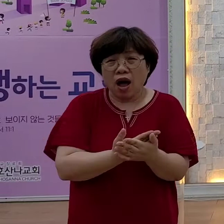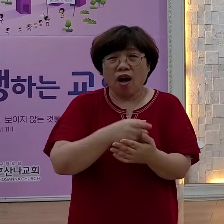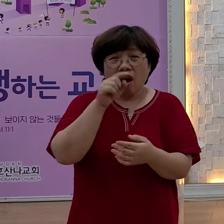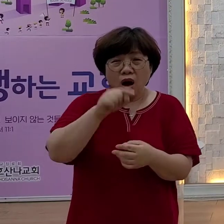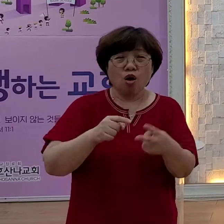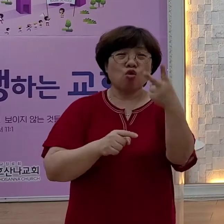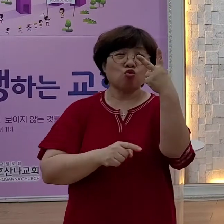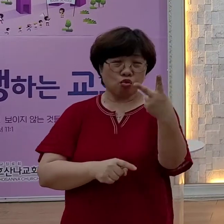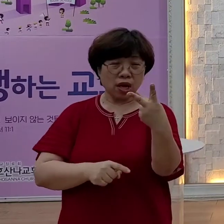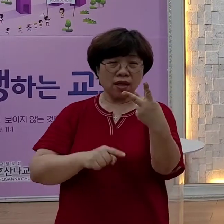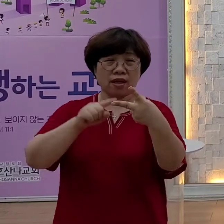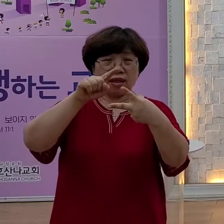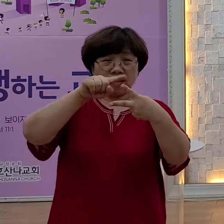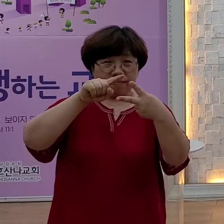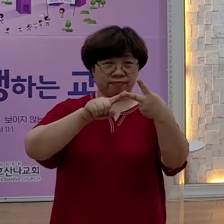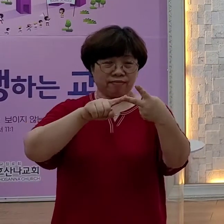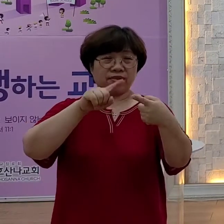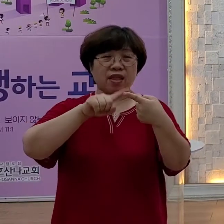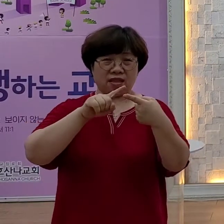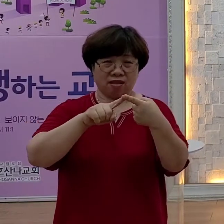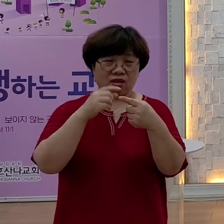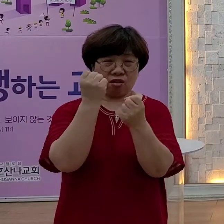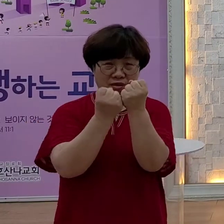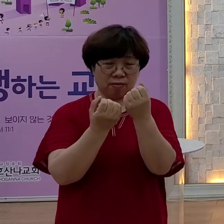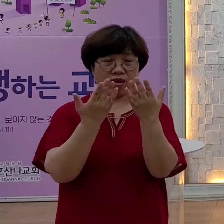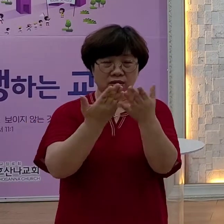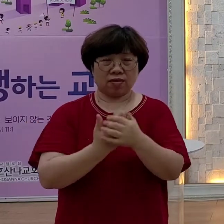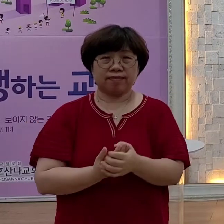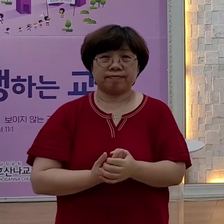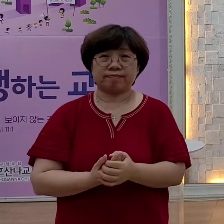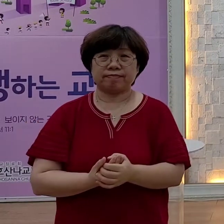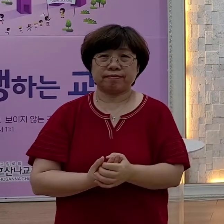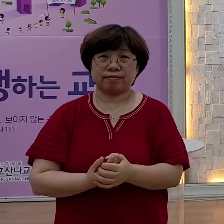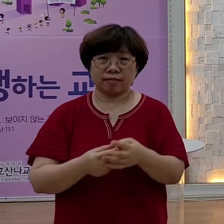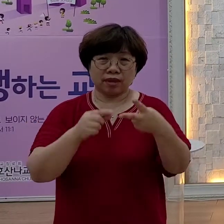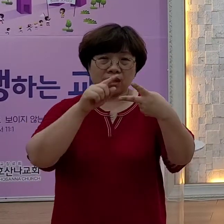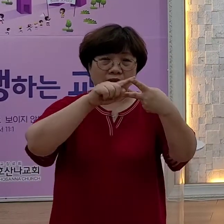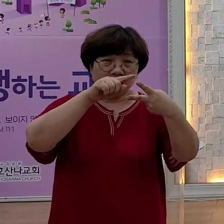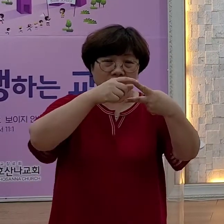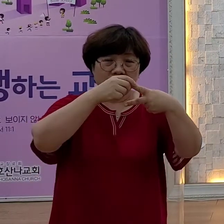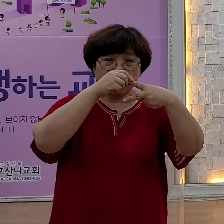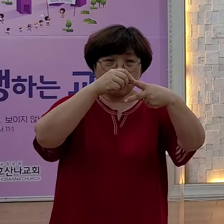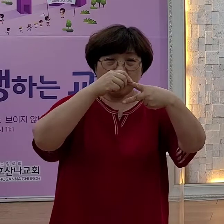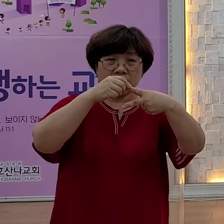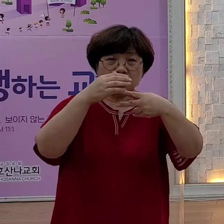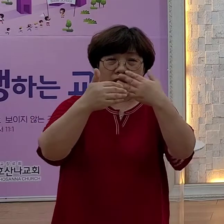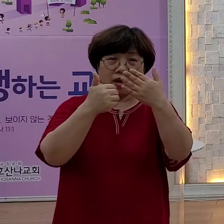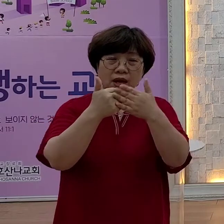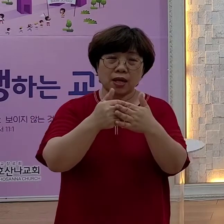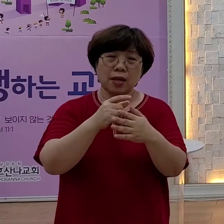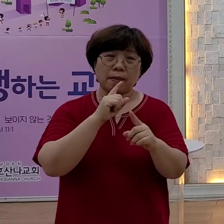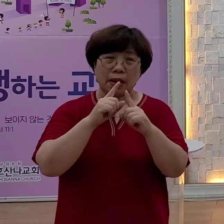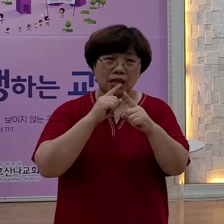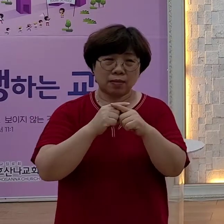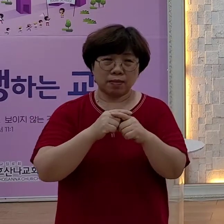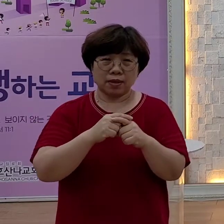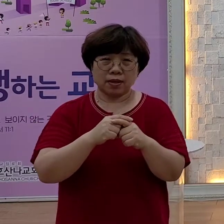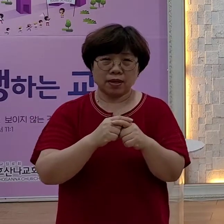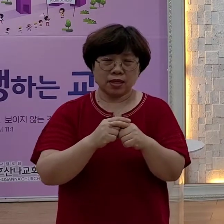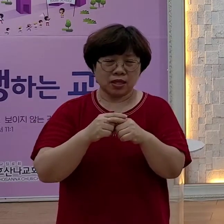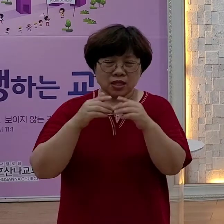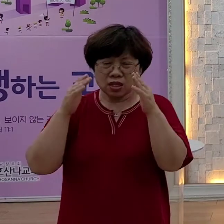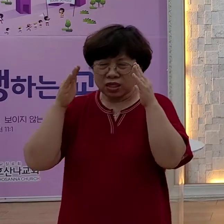가지를 말씀을 하고 있는데요. 첫 번째는 뭐냐면 하나님의 말씀을 경청해야 한다라는